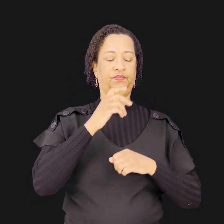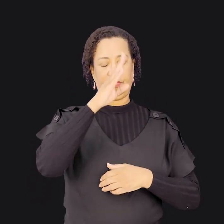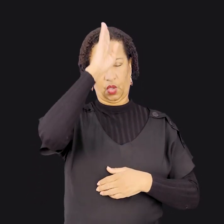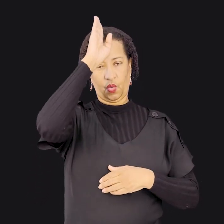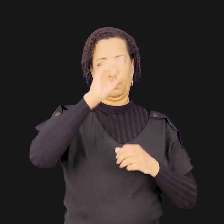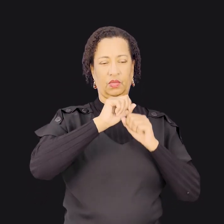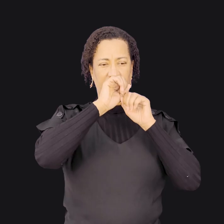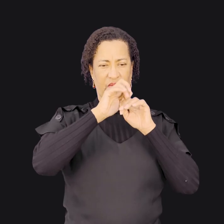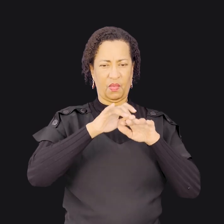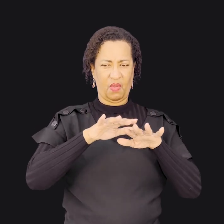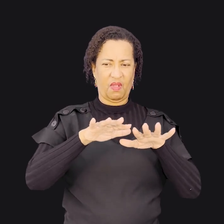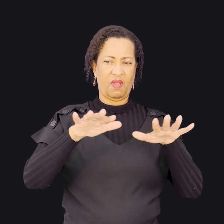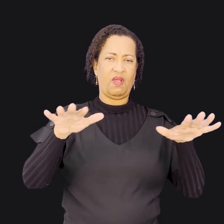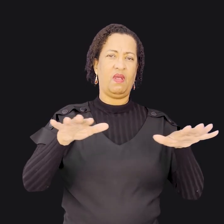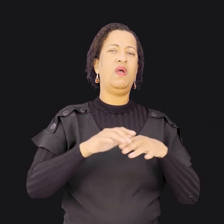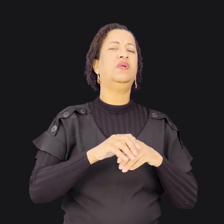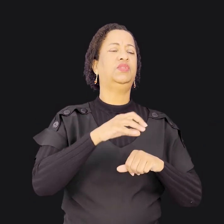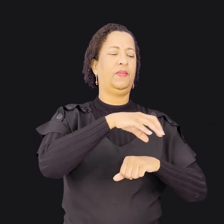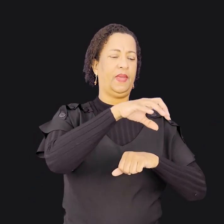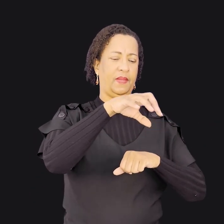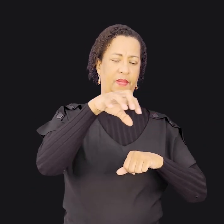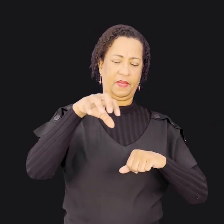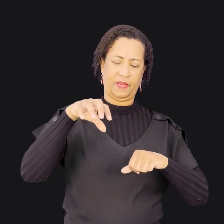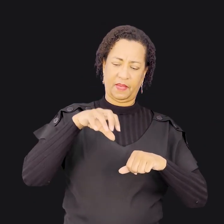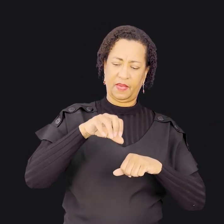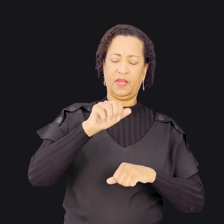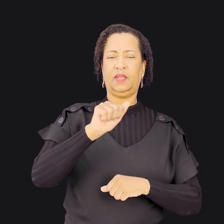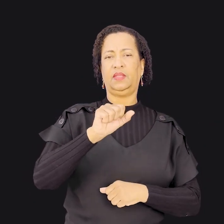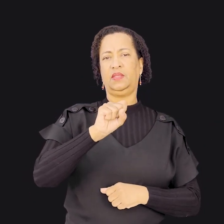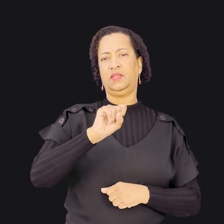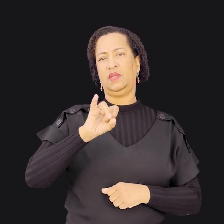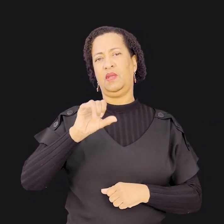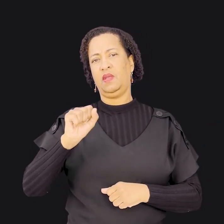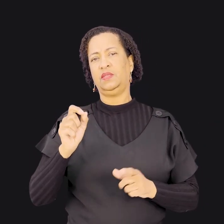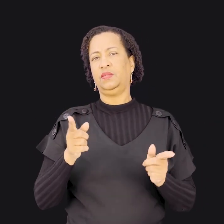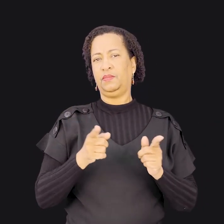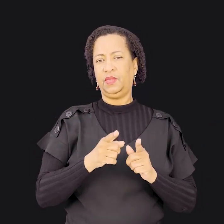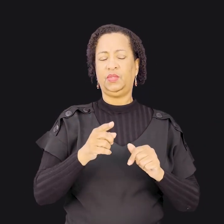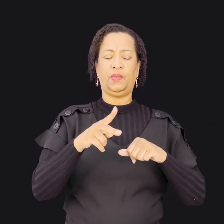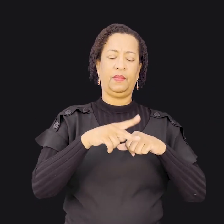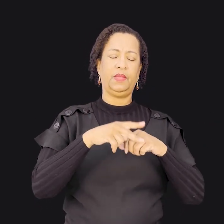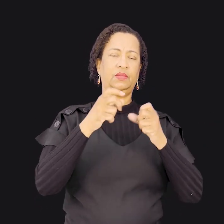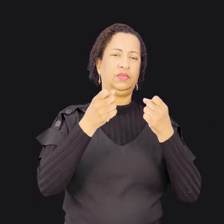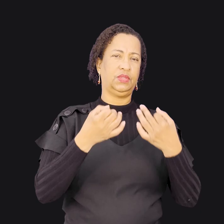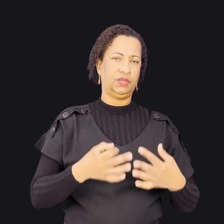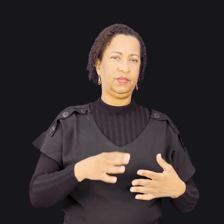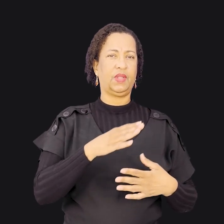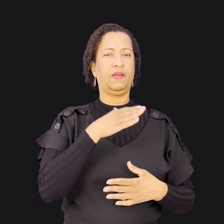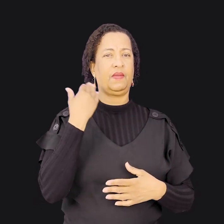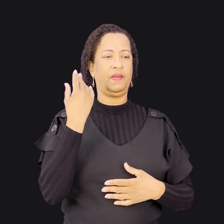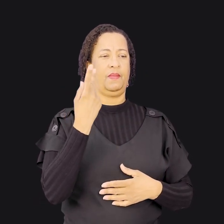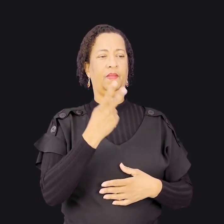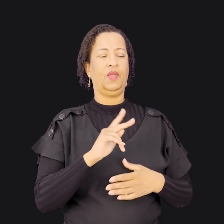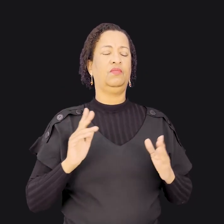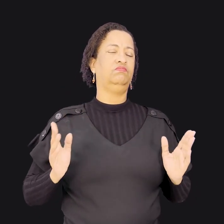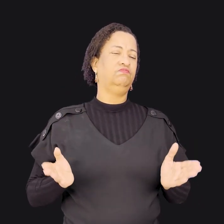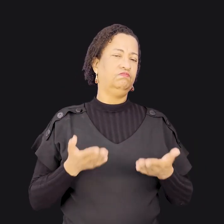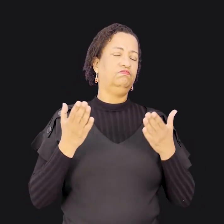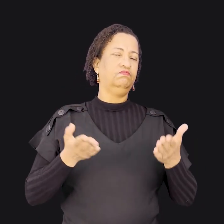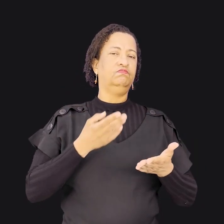espalhou de forma muito austera para as províncias da Ásia Menor. Pedro conta que sua iminente morte o motivou a escrever